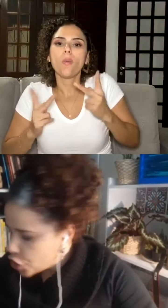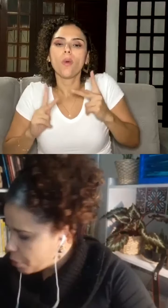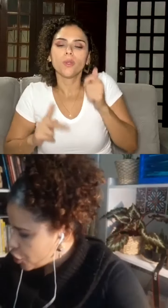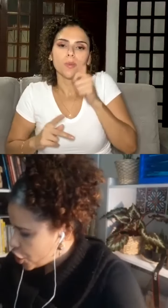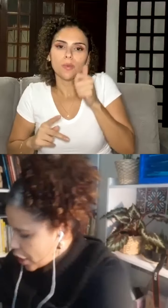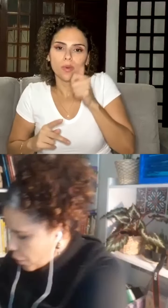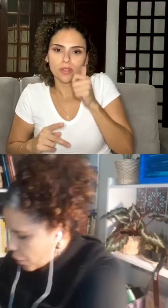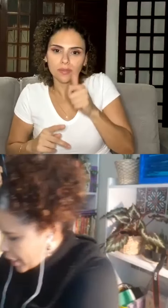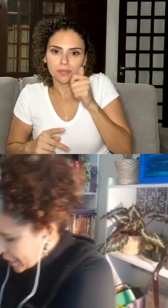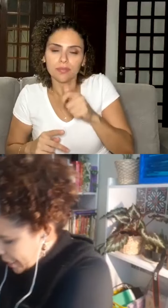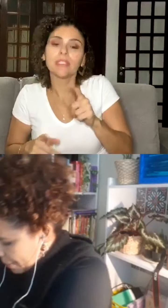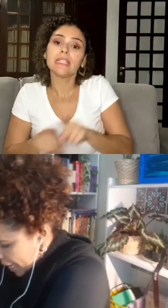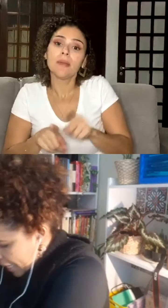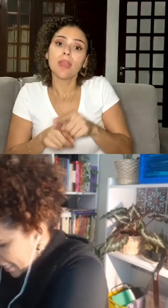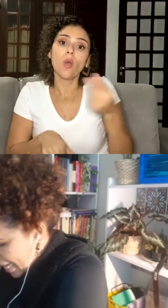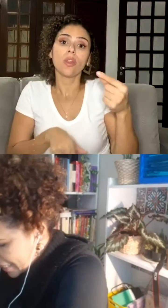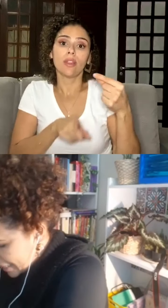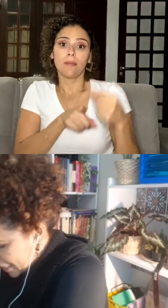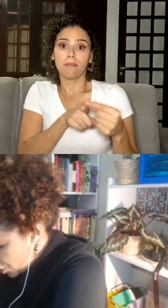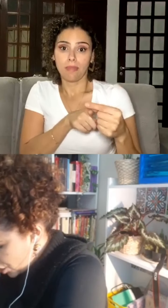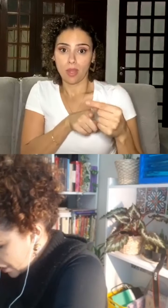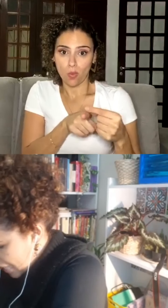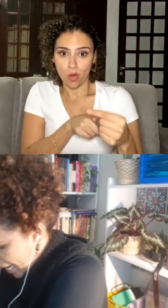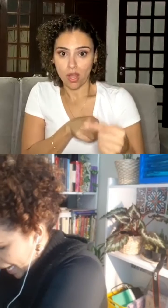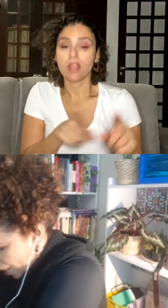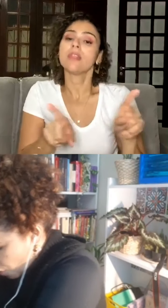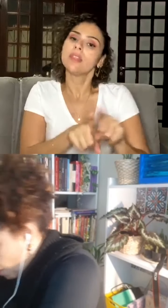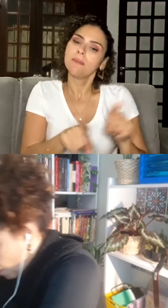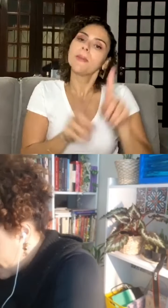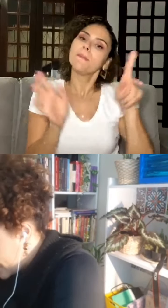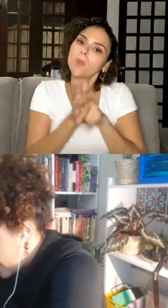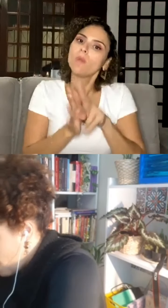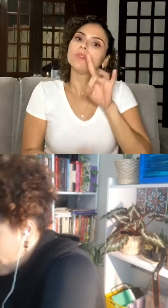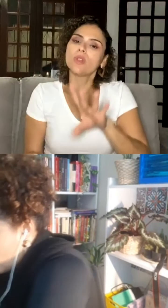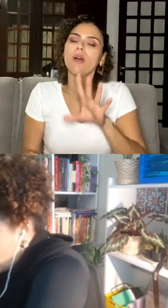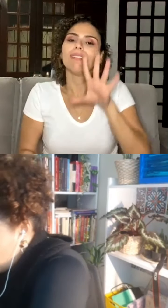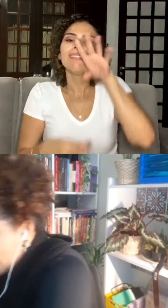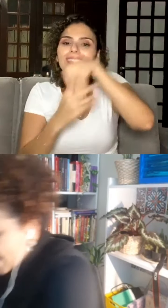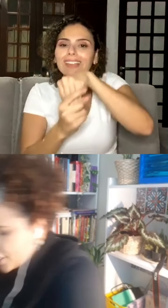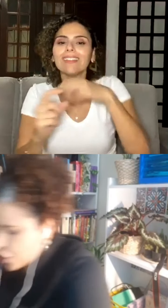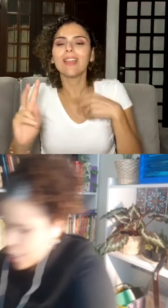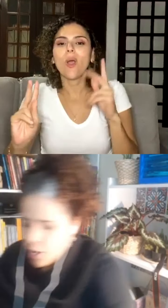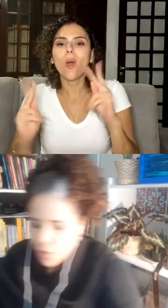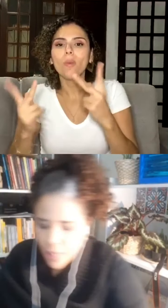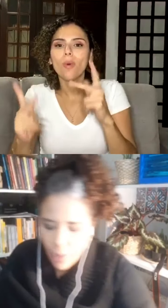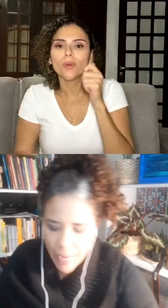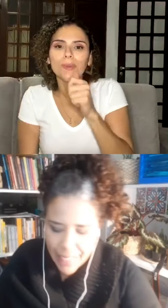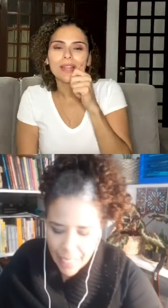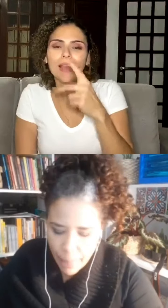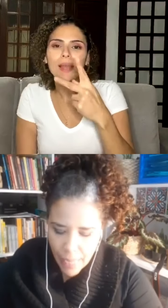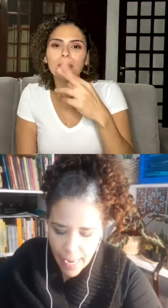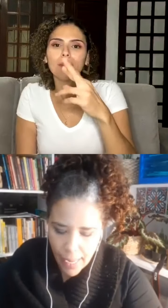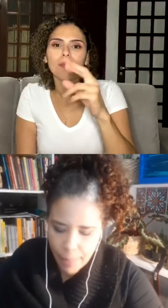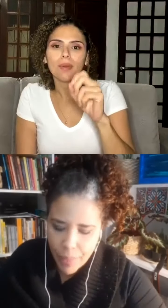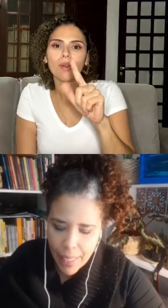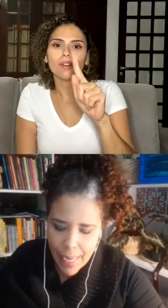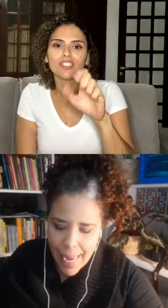de progesterona também existe e ela é uma opção para algumas mulheres. Eu vou dar um exemplo